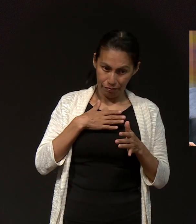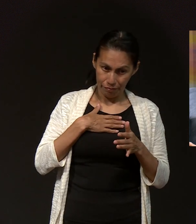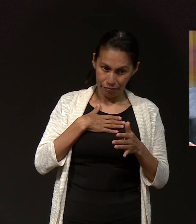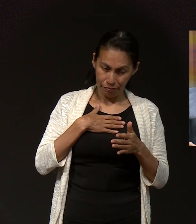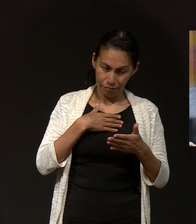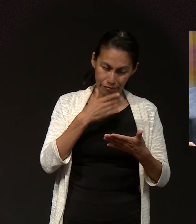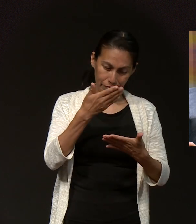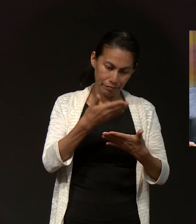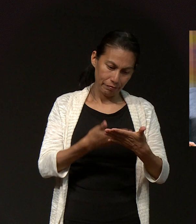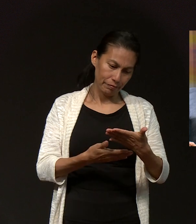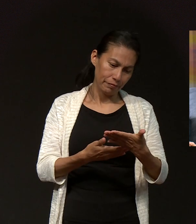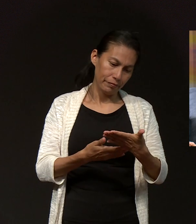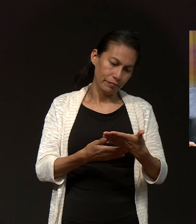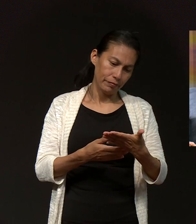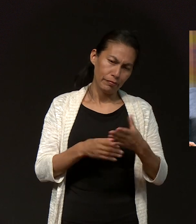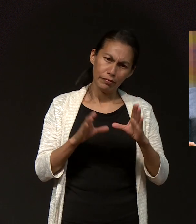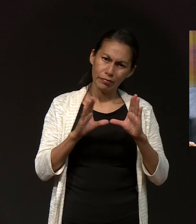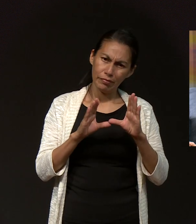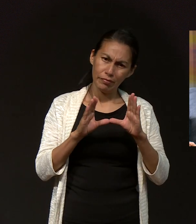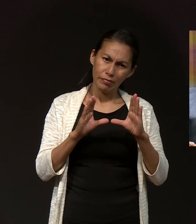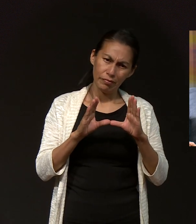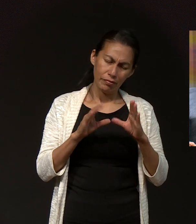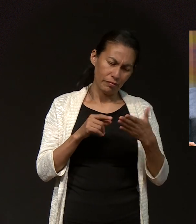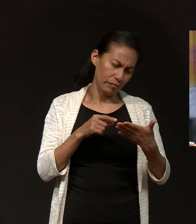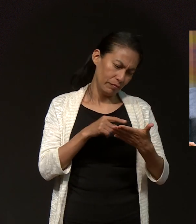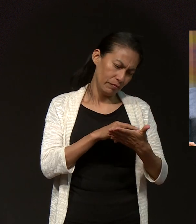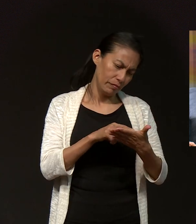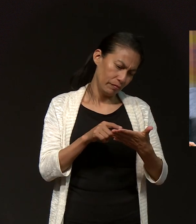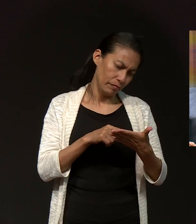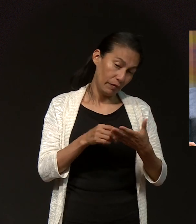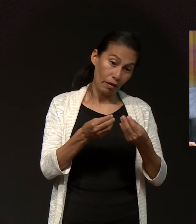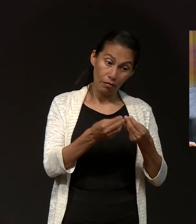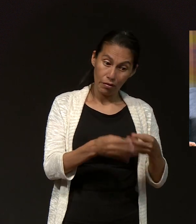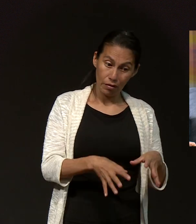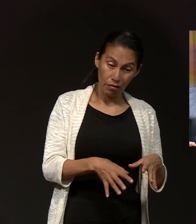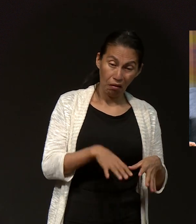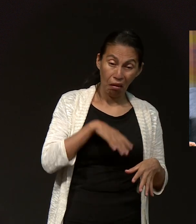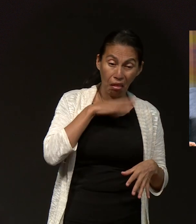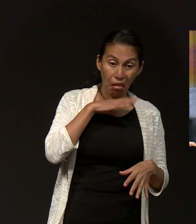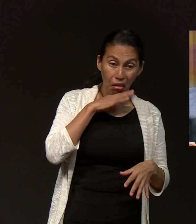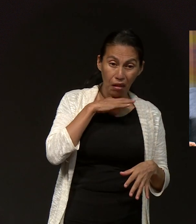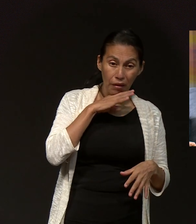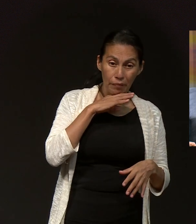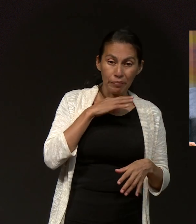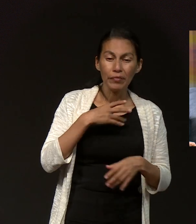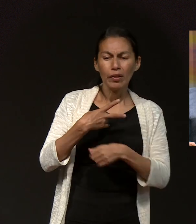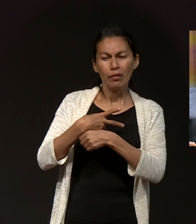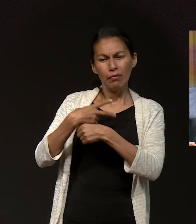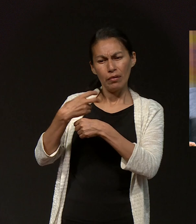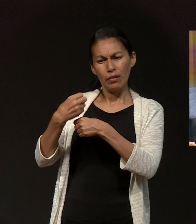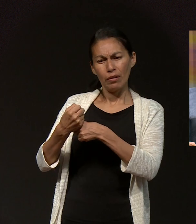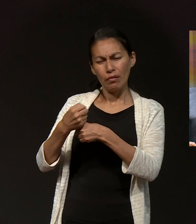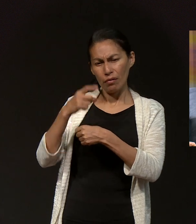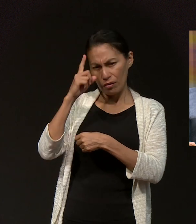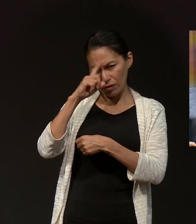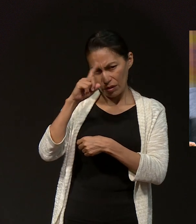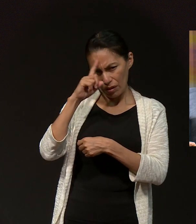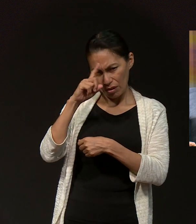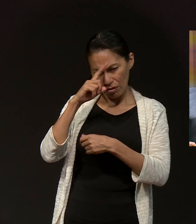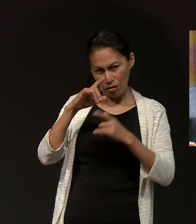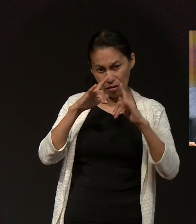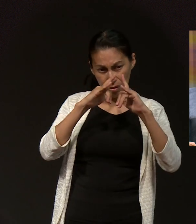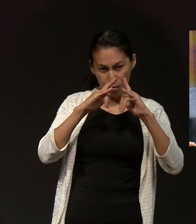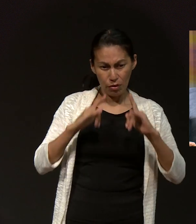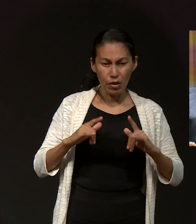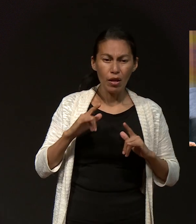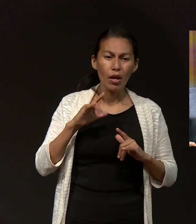estar allá y no me había dado cuenta. Pero que nos invitaron a ir de consejeros en un campo orí de